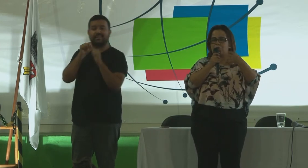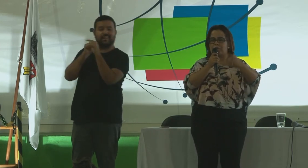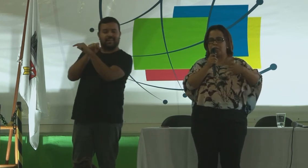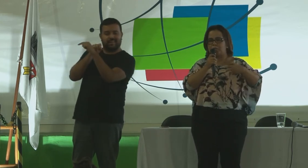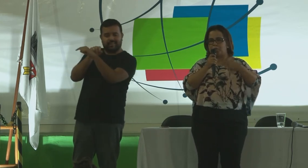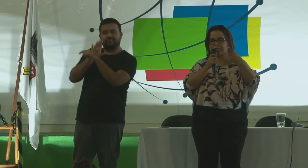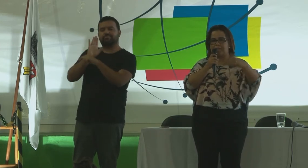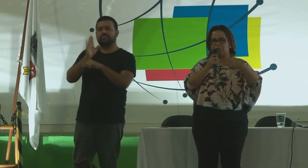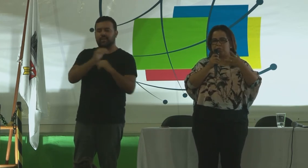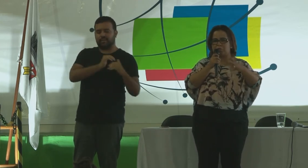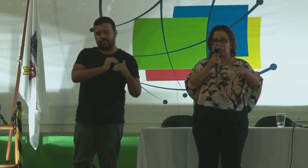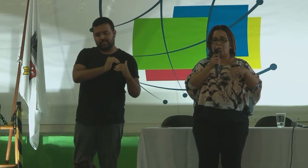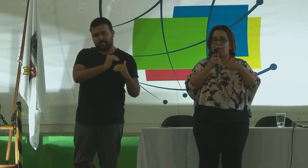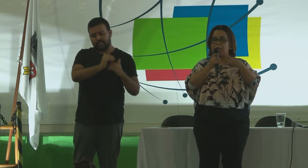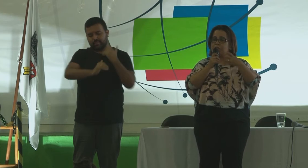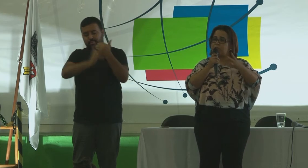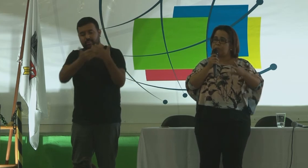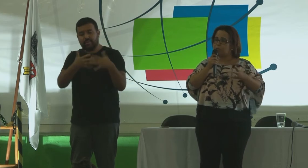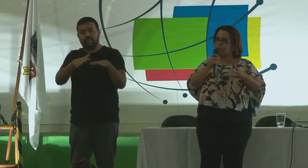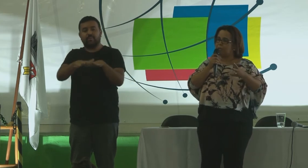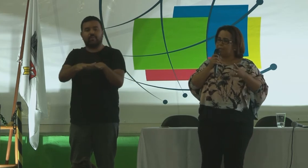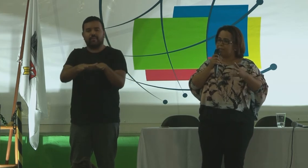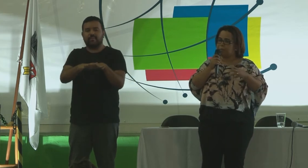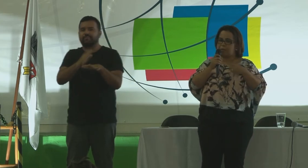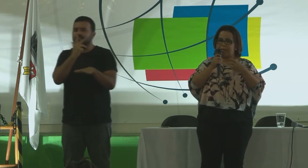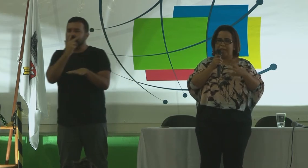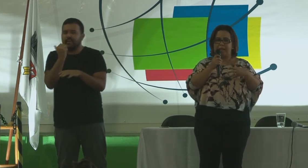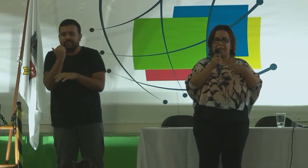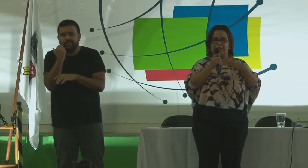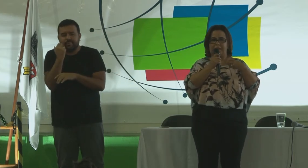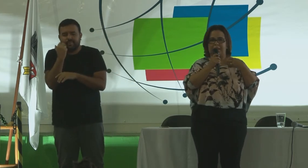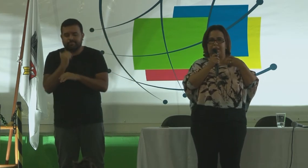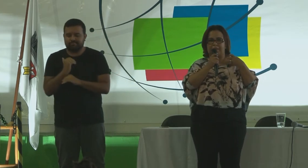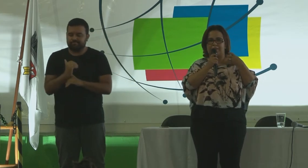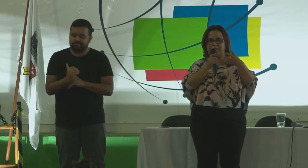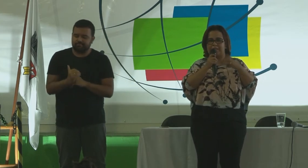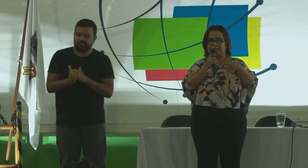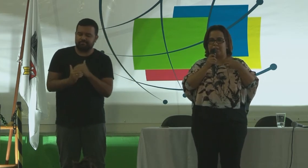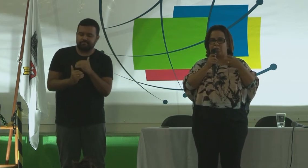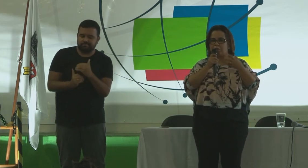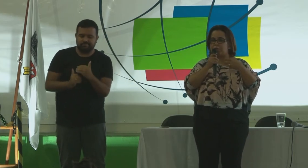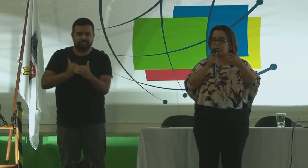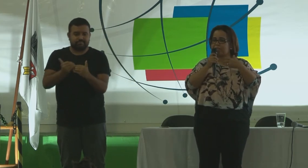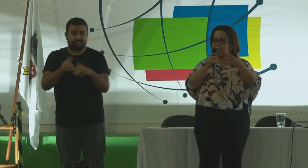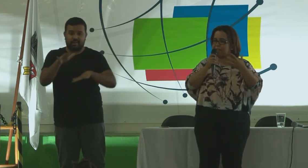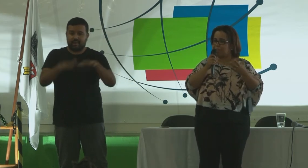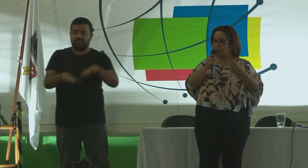construído um processo de inclusão tímido, né? Até porque, às vezes,